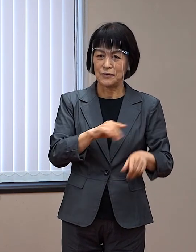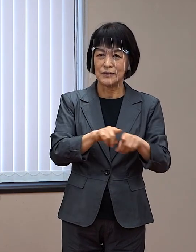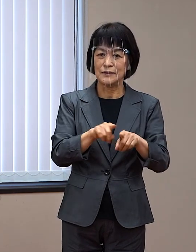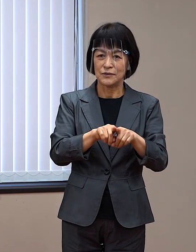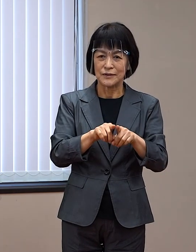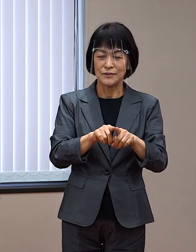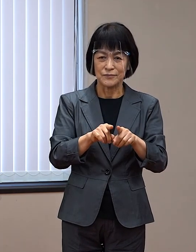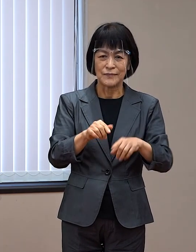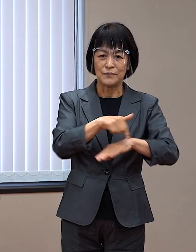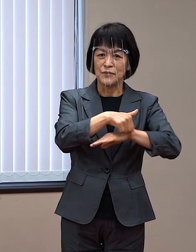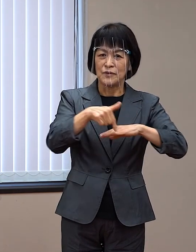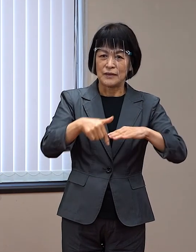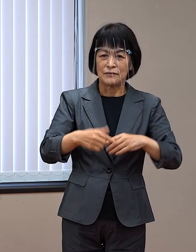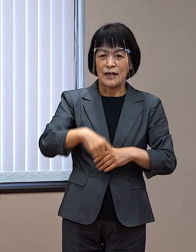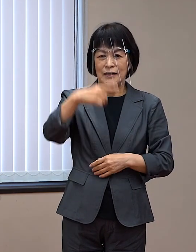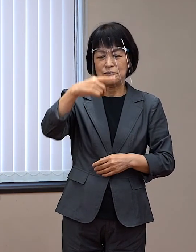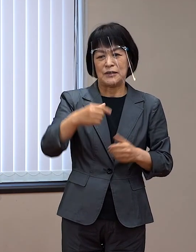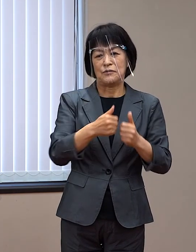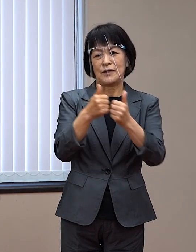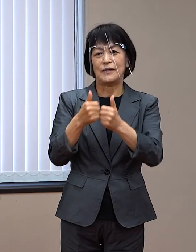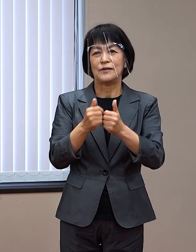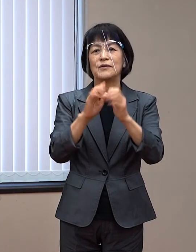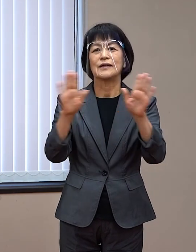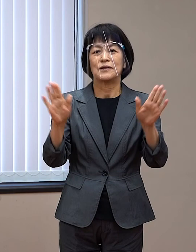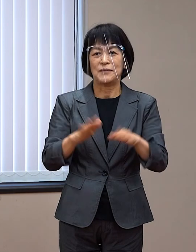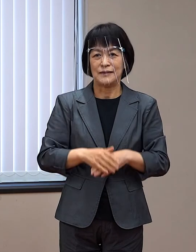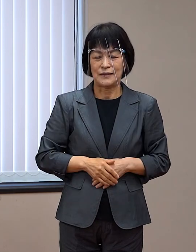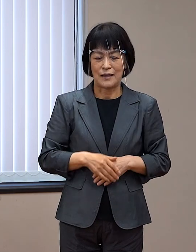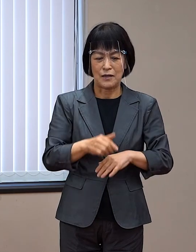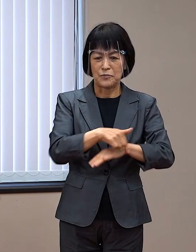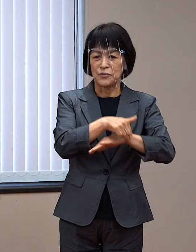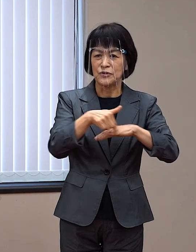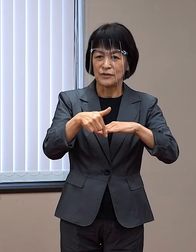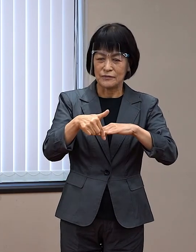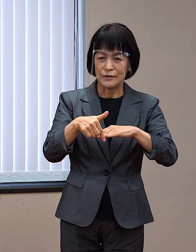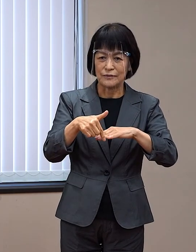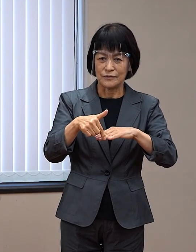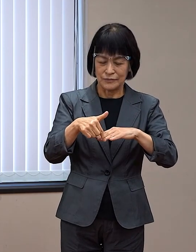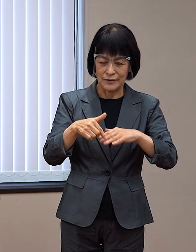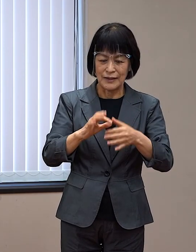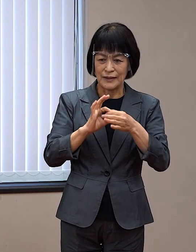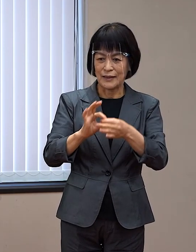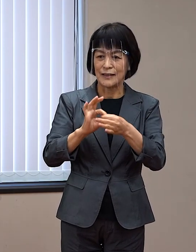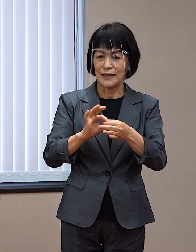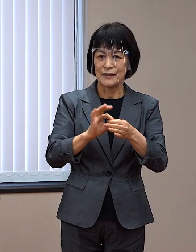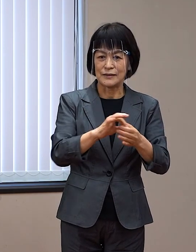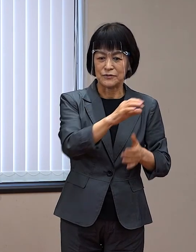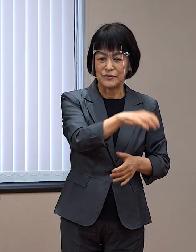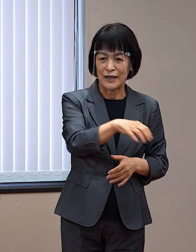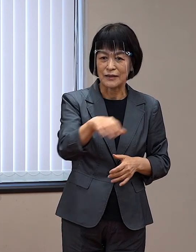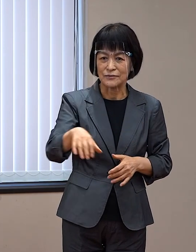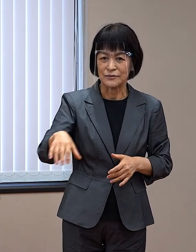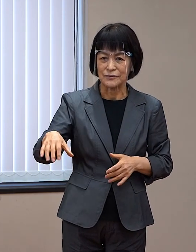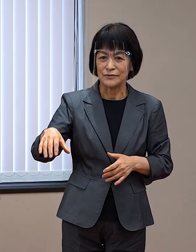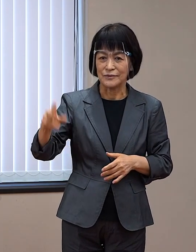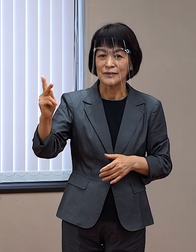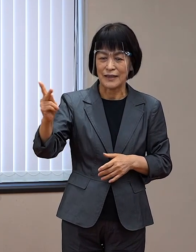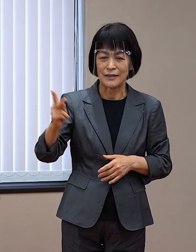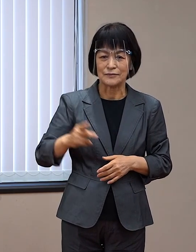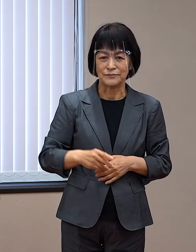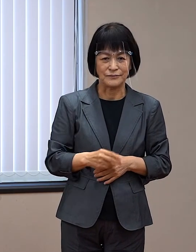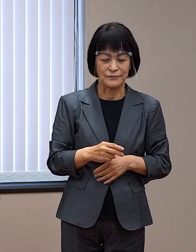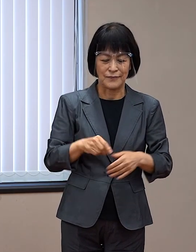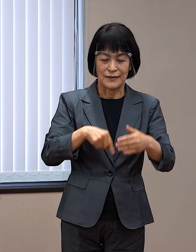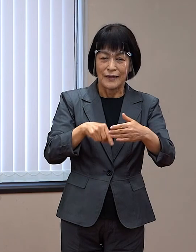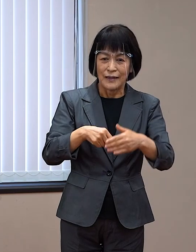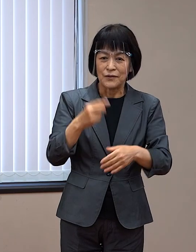オフミーティングを行いました。プロジェクトに関係する各課の取り組みの現状や課題を確認すると